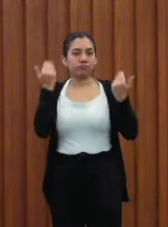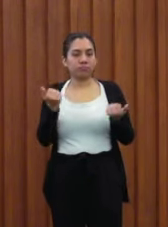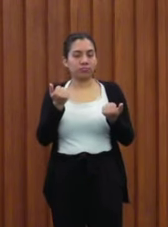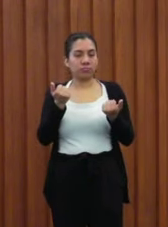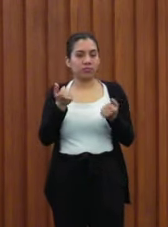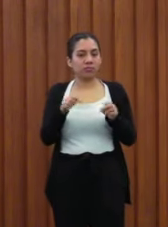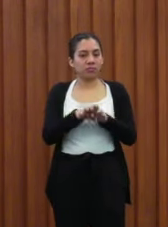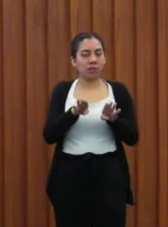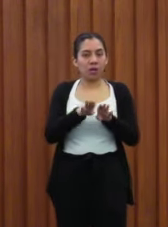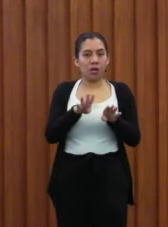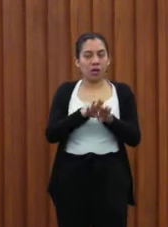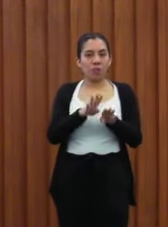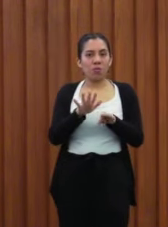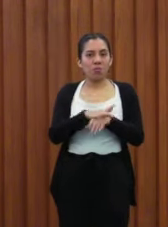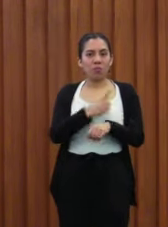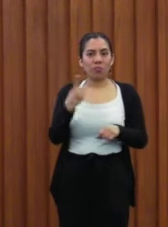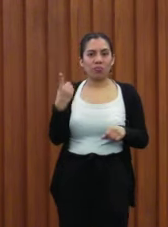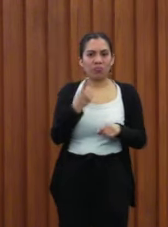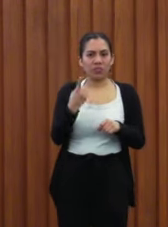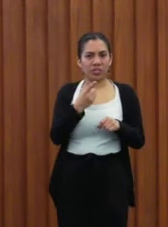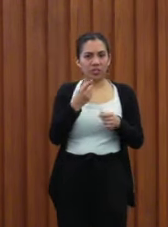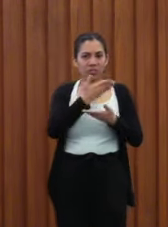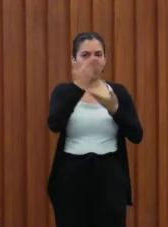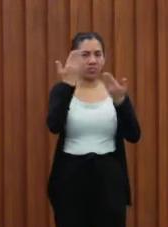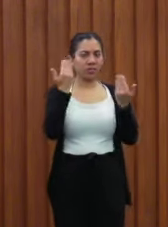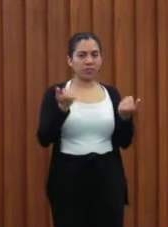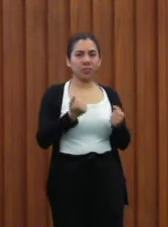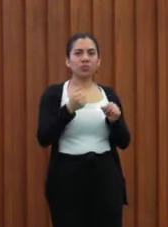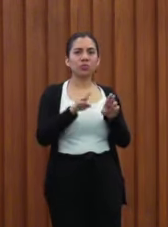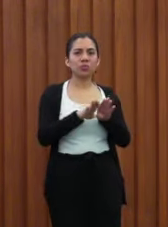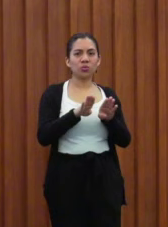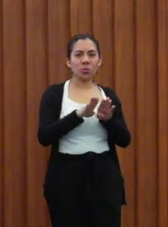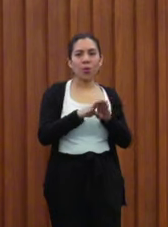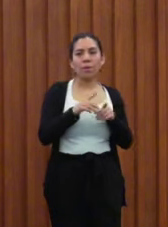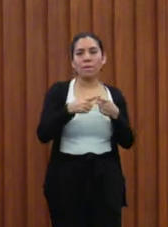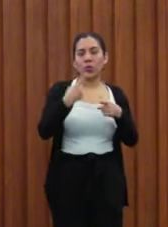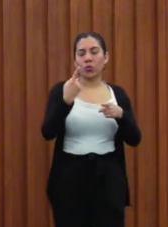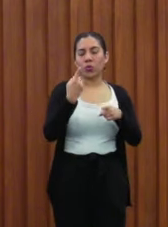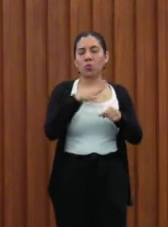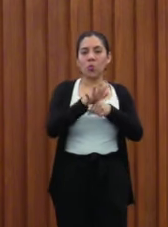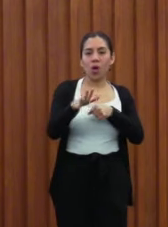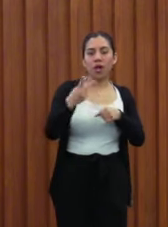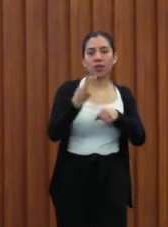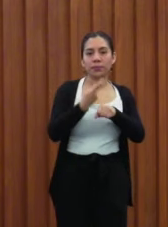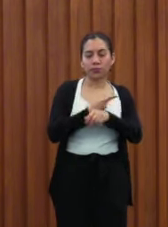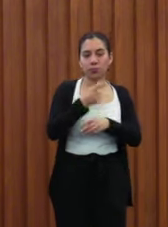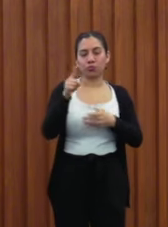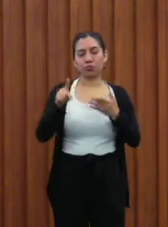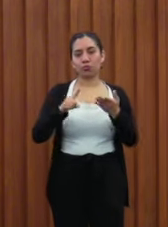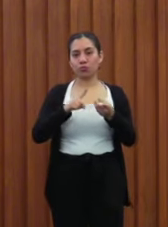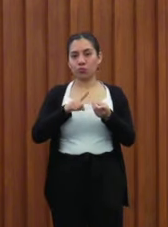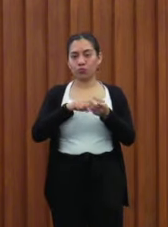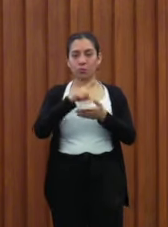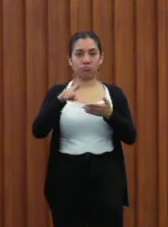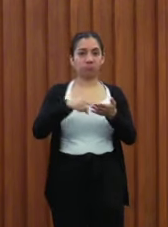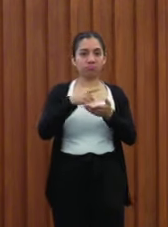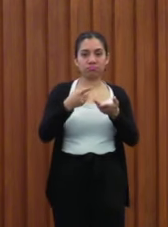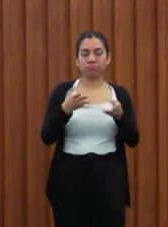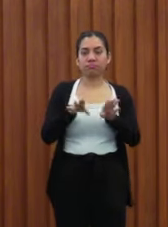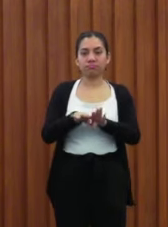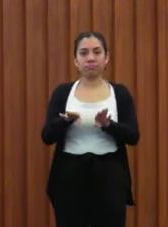Con todo y esto, no sabemos por cómo se categoriza, por cómo se están, digamos, levantando